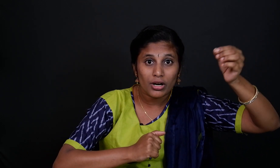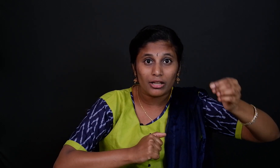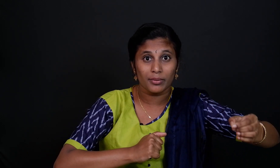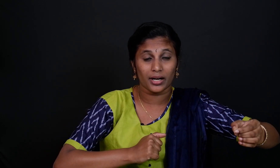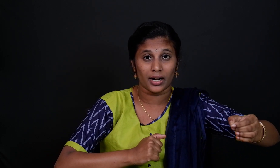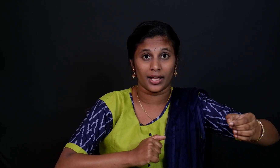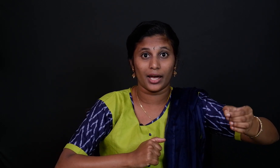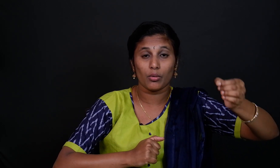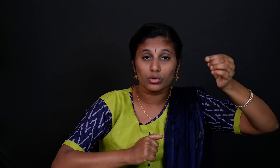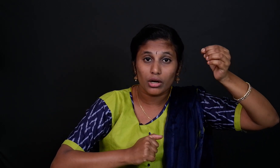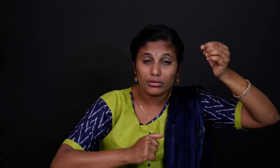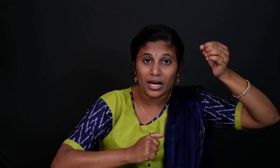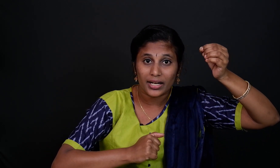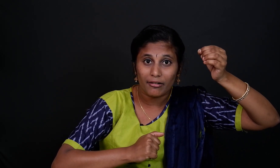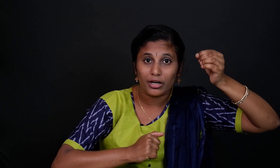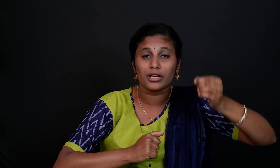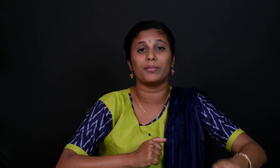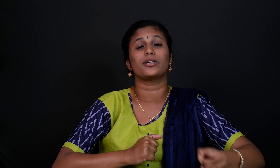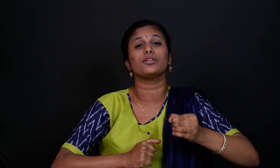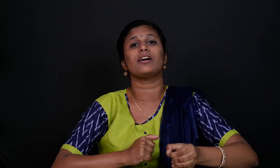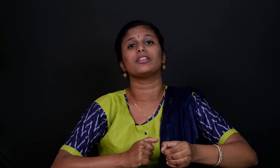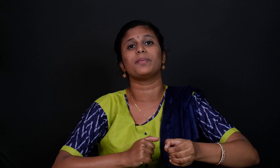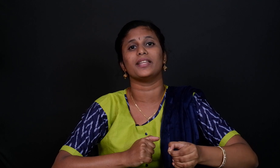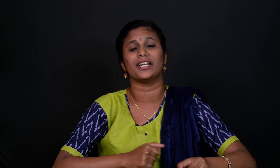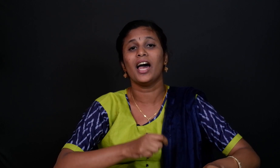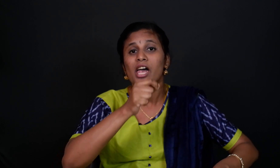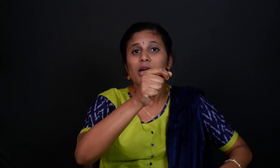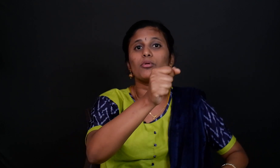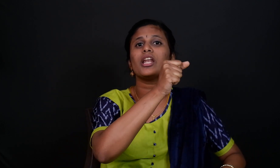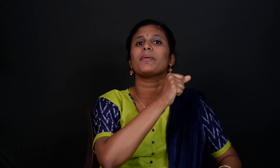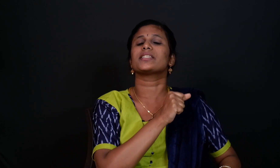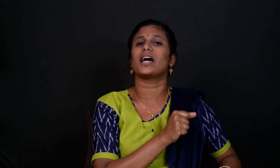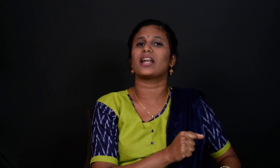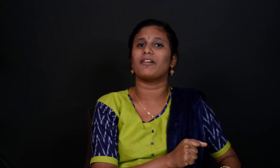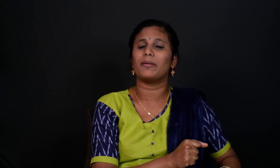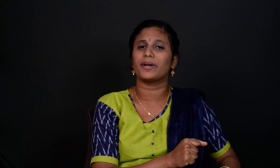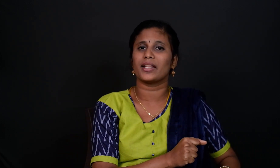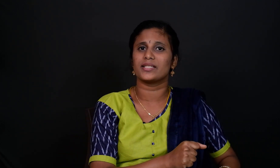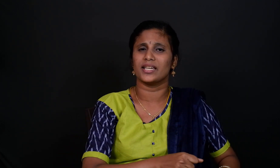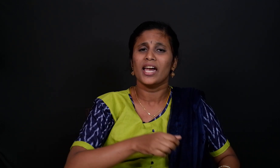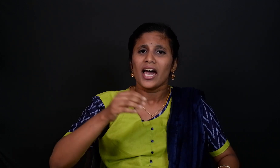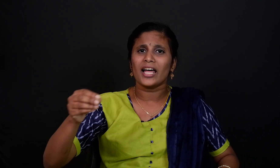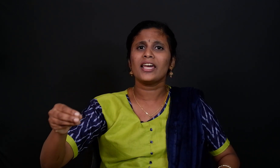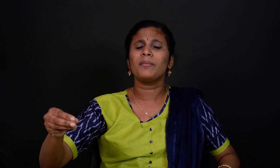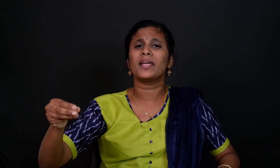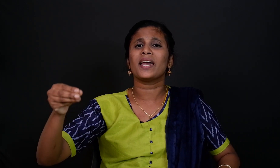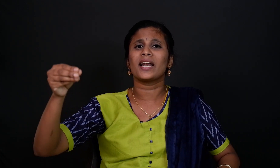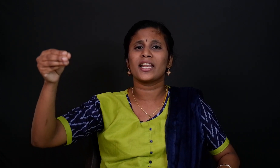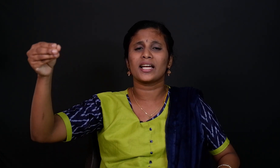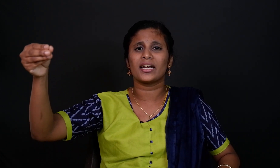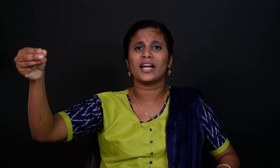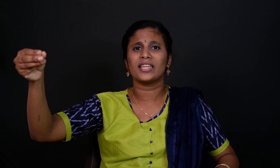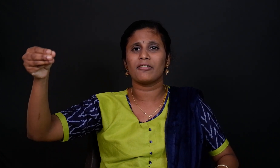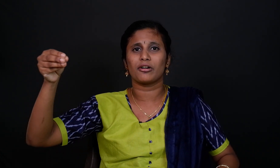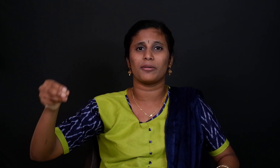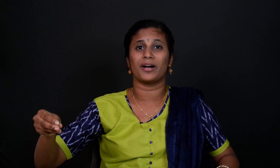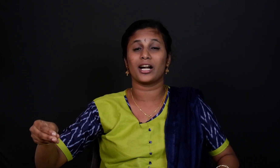மூன்றாவது மகனான உத்தவ் தாக்கரே அவர்களுக்கு மட்டும்தான் வந்து பாத்தீங்கன்னா முதலமைச்சர் ஆகிற வாய்ப்பு கிடைச்சிச்சு. அதே மாதிரியே கலைஞர் கருணாநிதி அவர்களோட மகனான